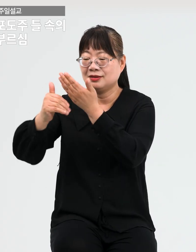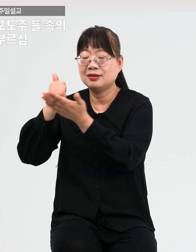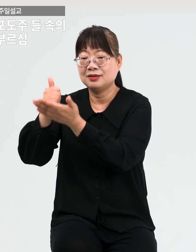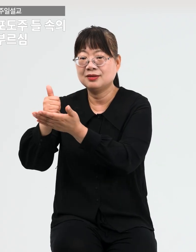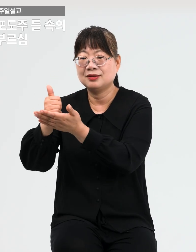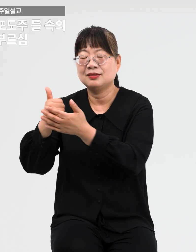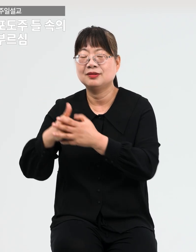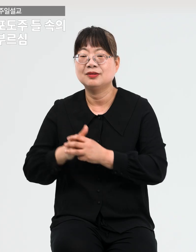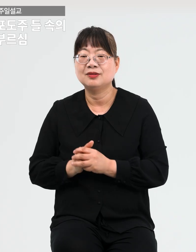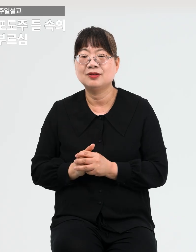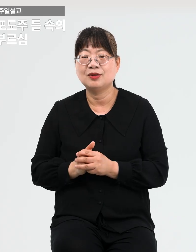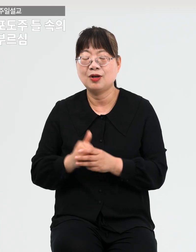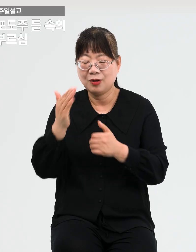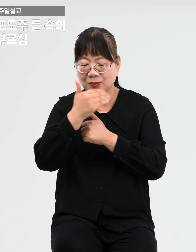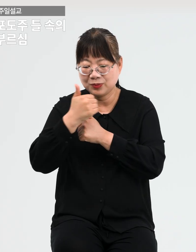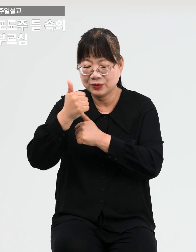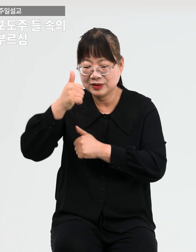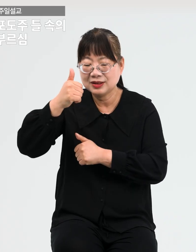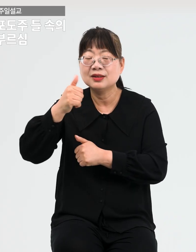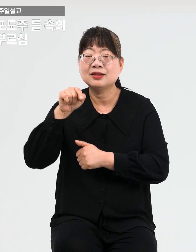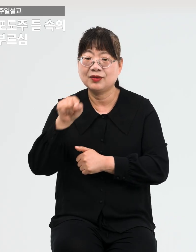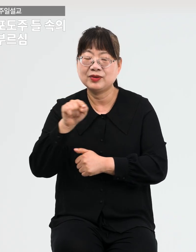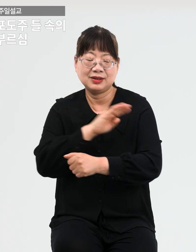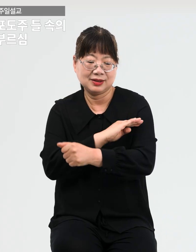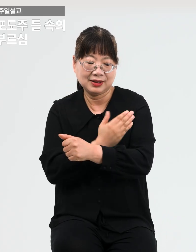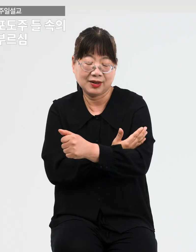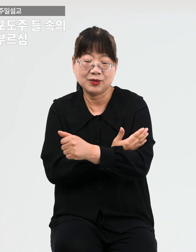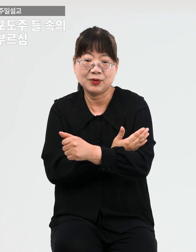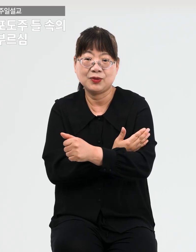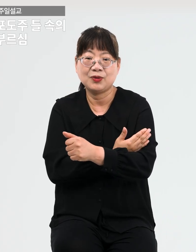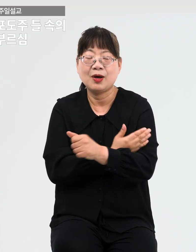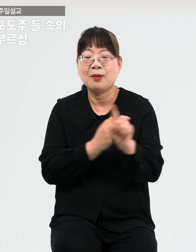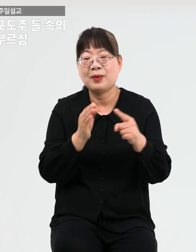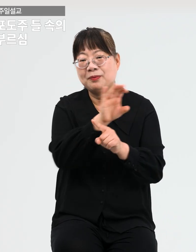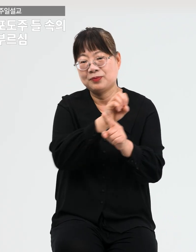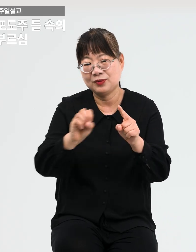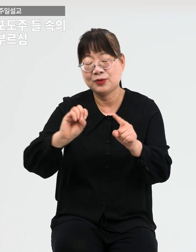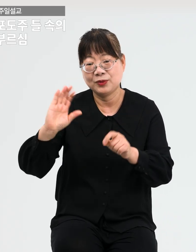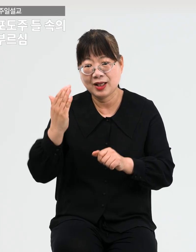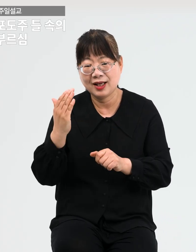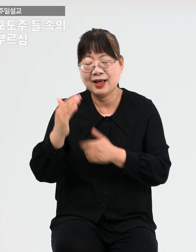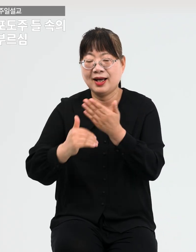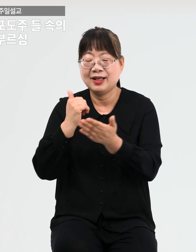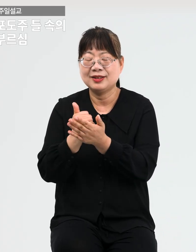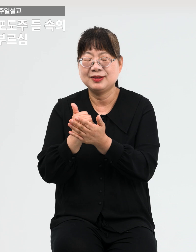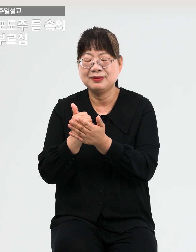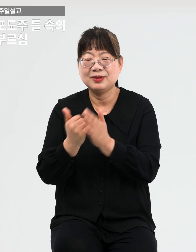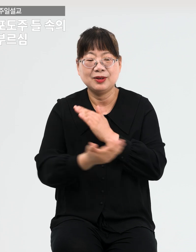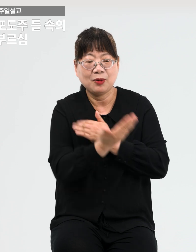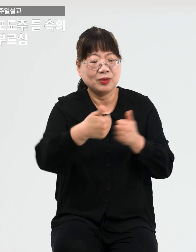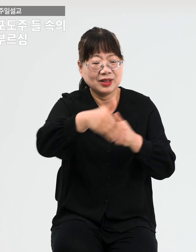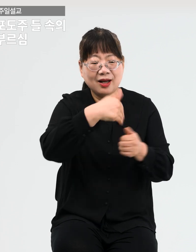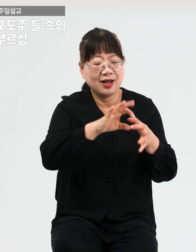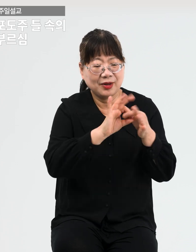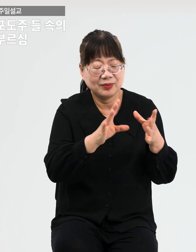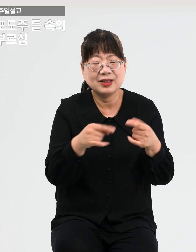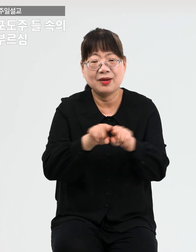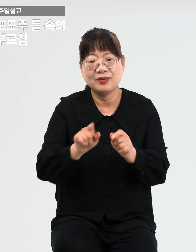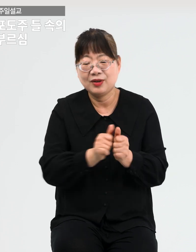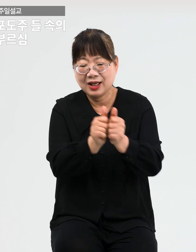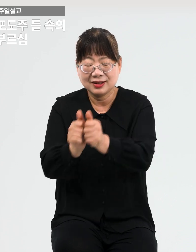하나님이 부르신 것이 자격이고, 그럼에도 나와 함께 하시겠다는 것이 자격이고,